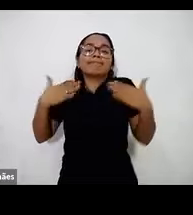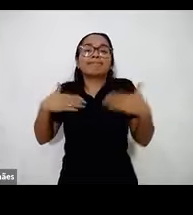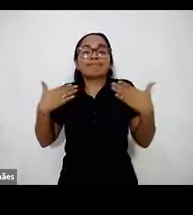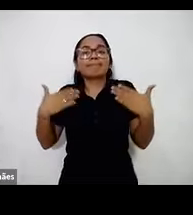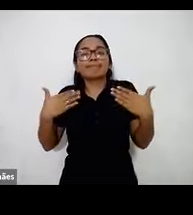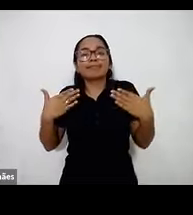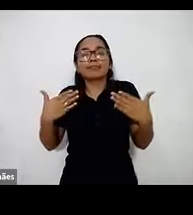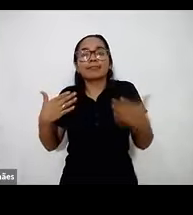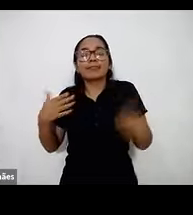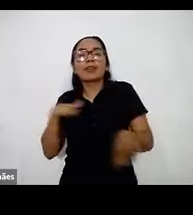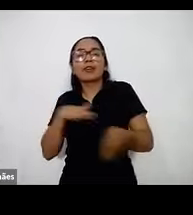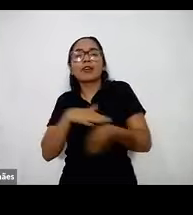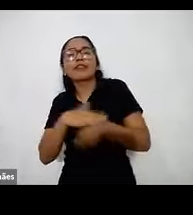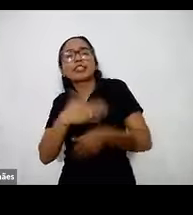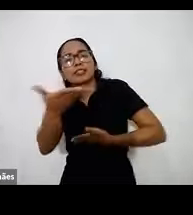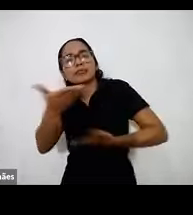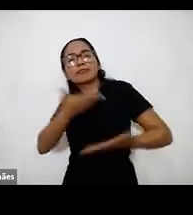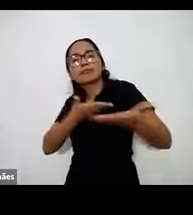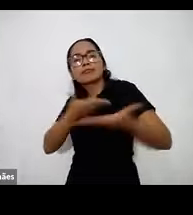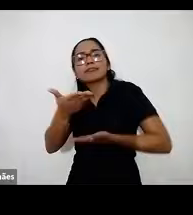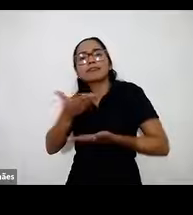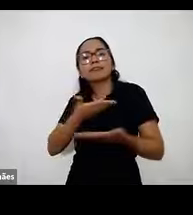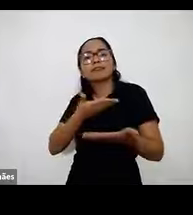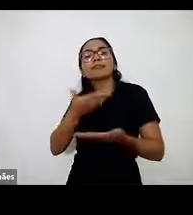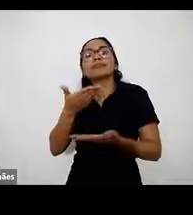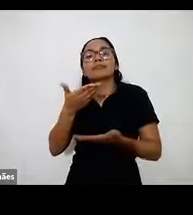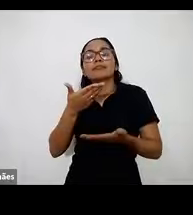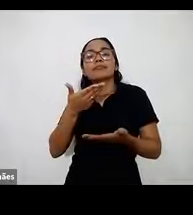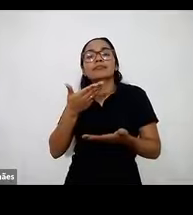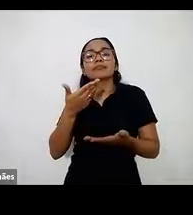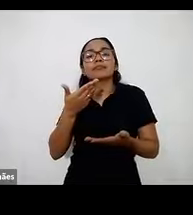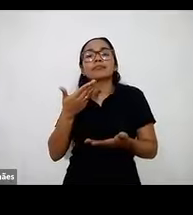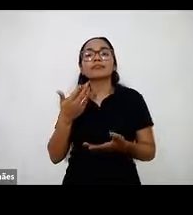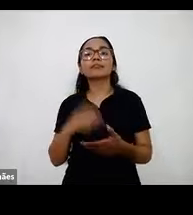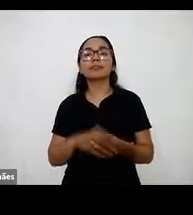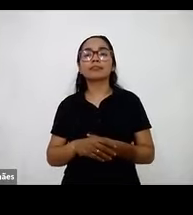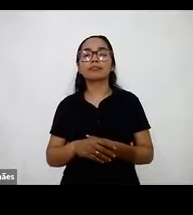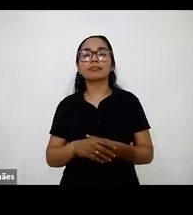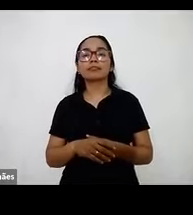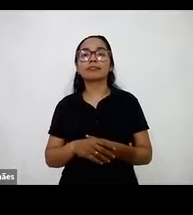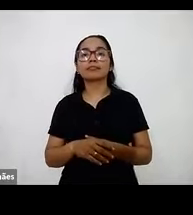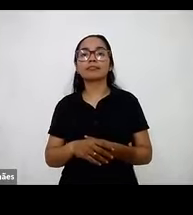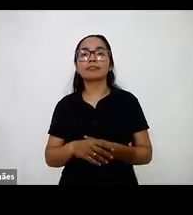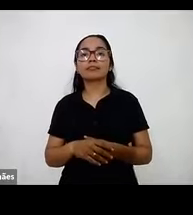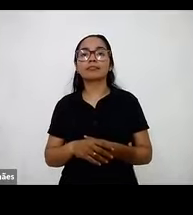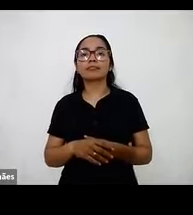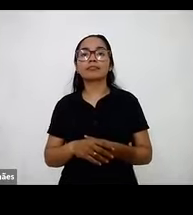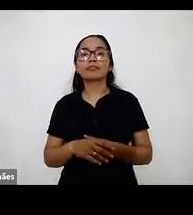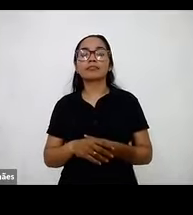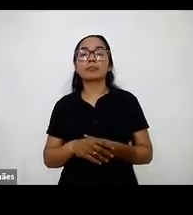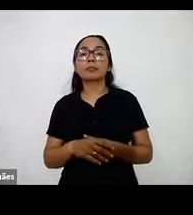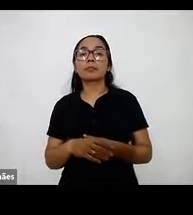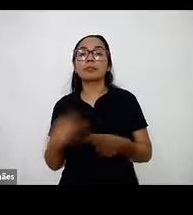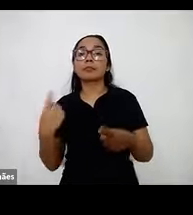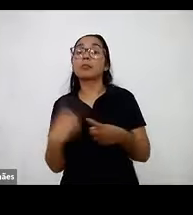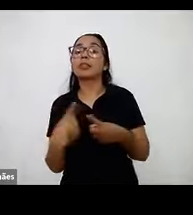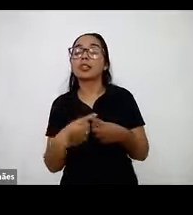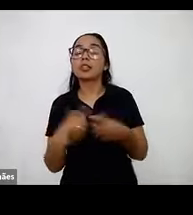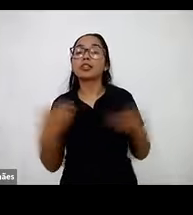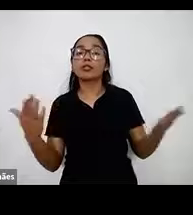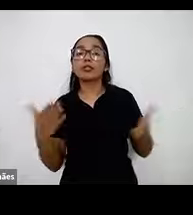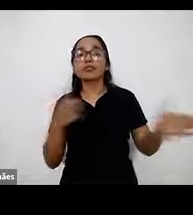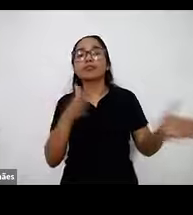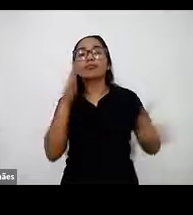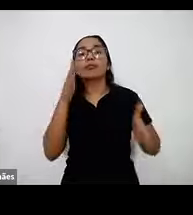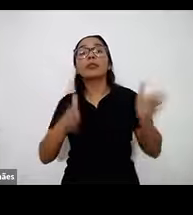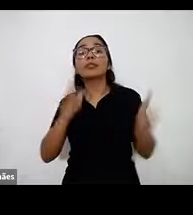vocês, dialogar e contribuir para esse processo, né, de construção, né, de um projeto político, além